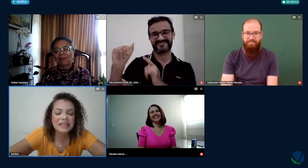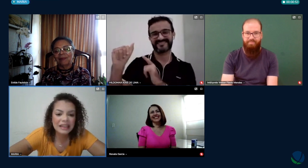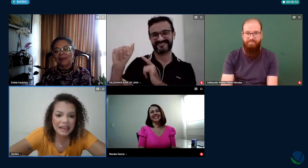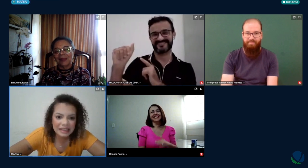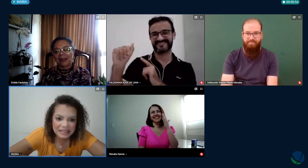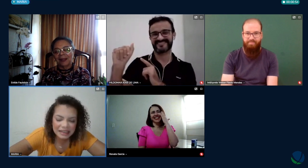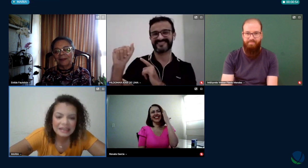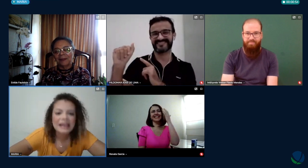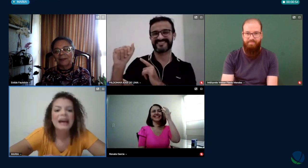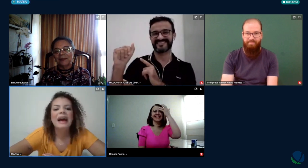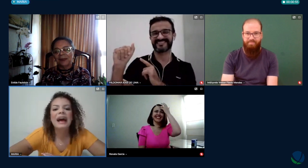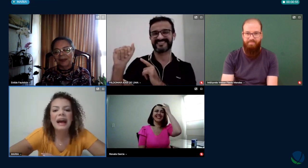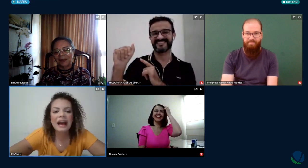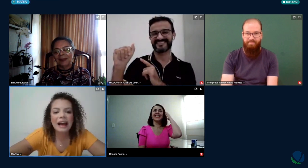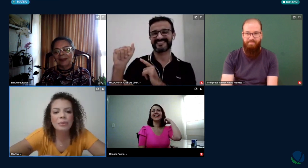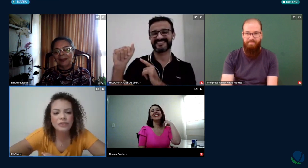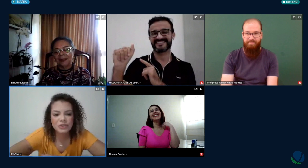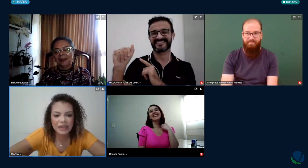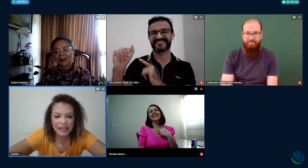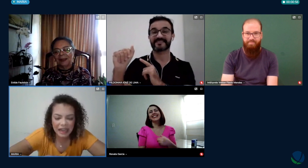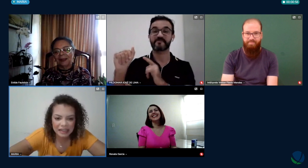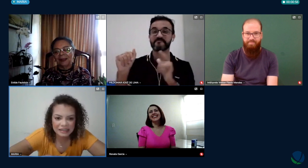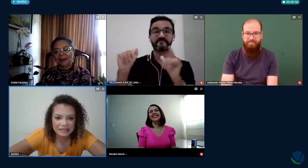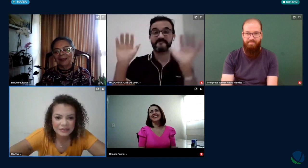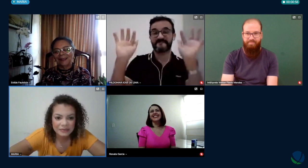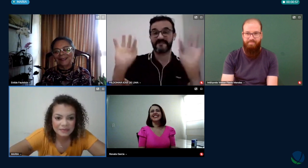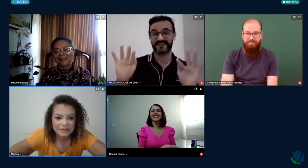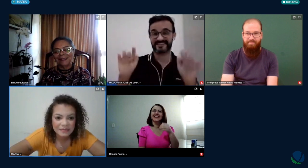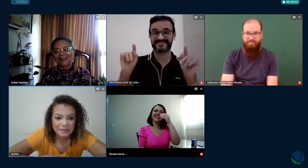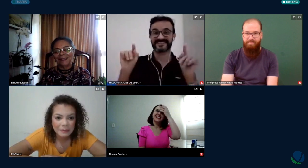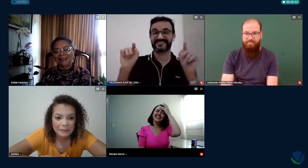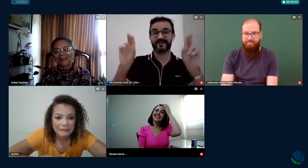com excelência a professora Renata.